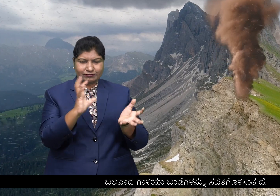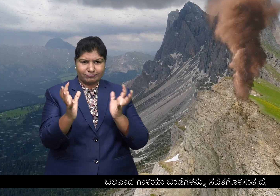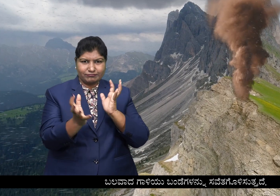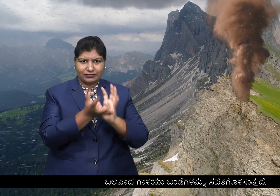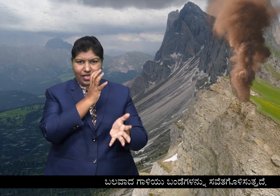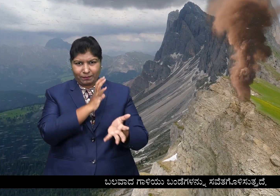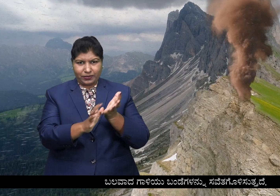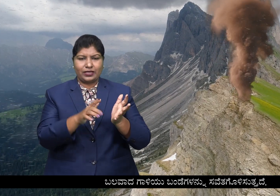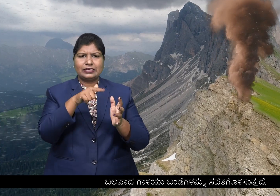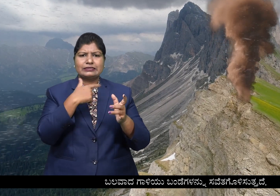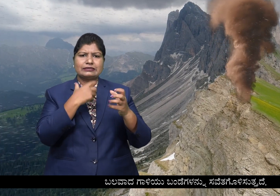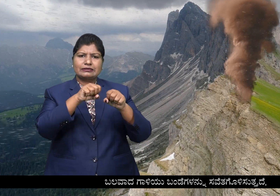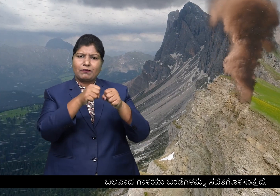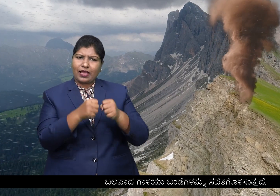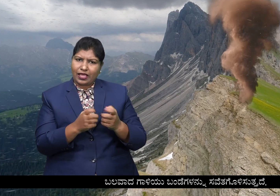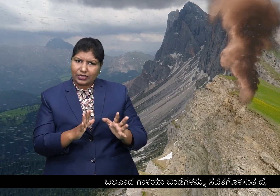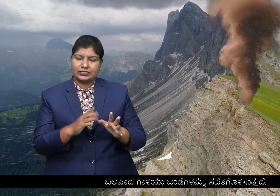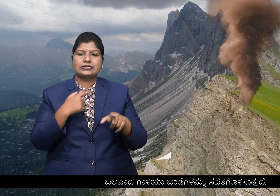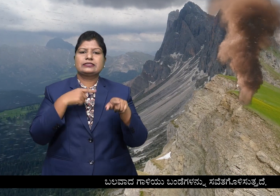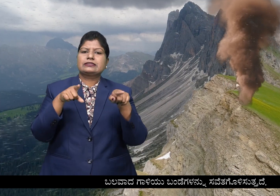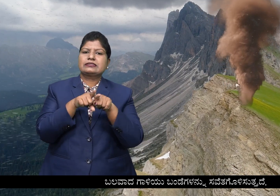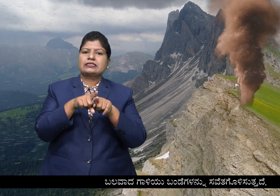ಬಂಡೆಗಳನ್ನು ಸವೆತಗೊಳಿಸುತ್ತದೆ.